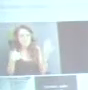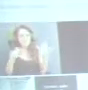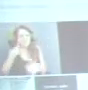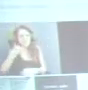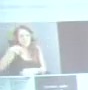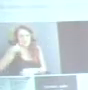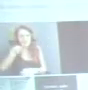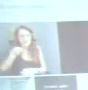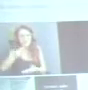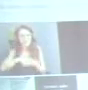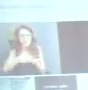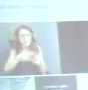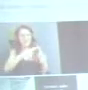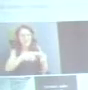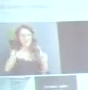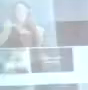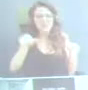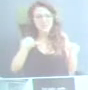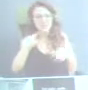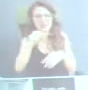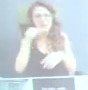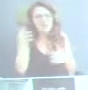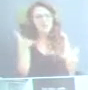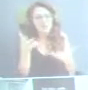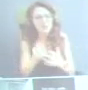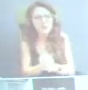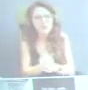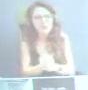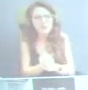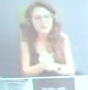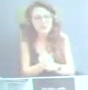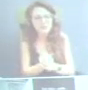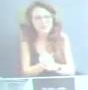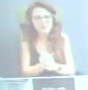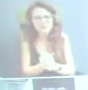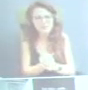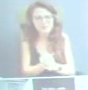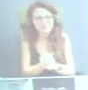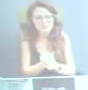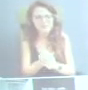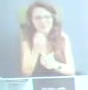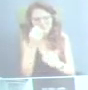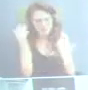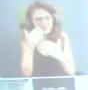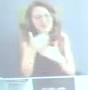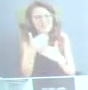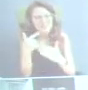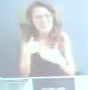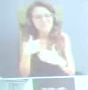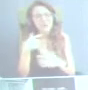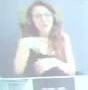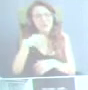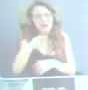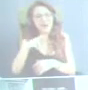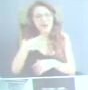Buongiorno, sono Linda, interprete italiana. Come posso essere utile? Buonasera Linda, sono Margherita e